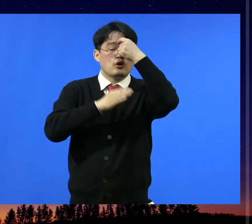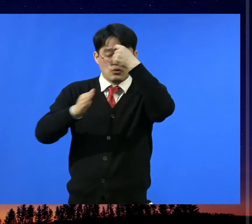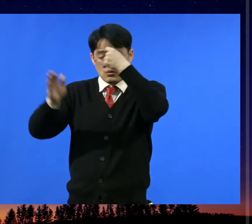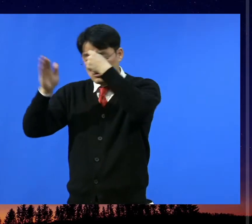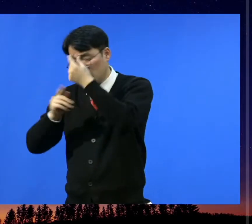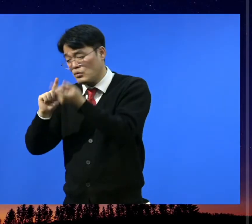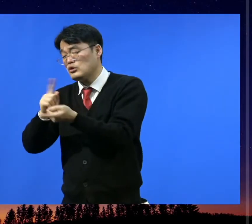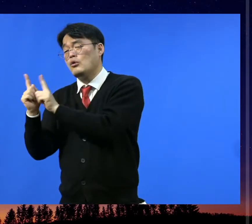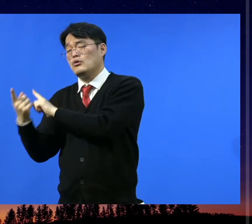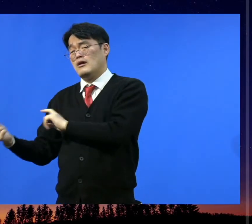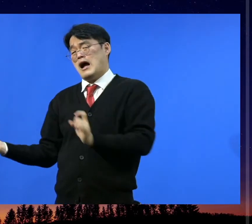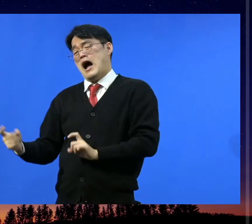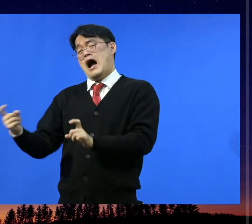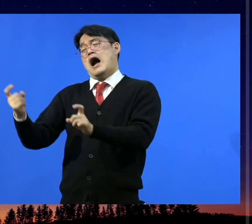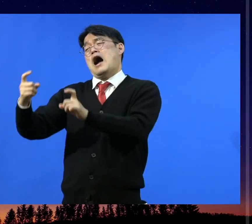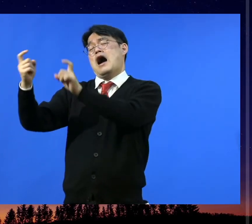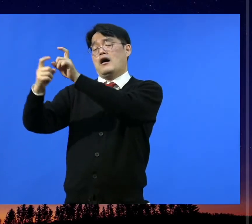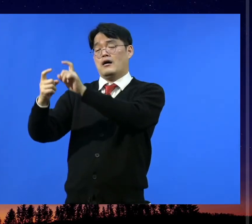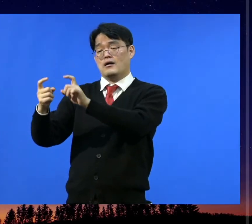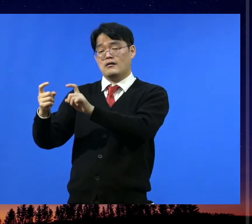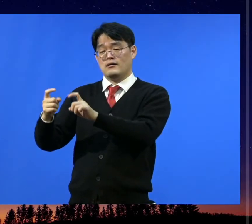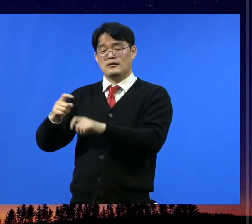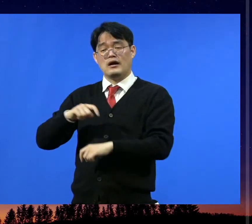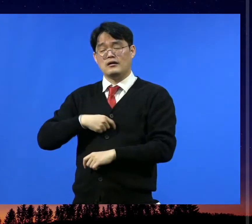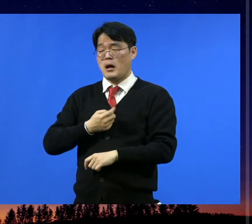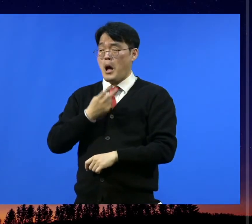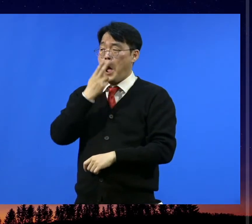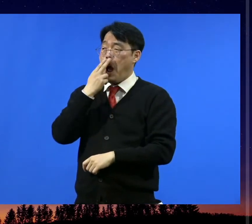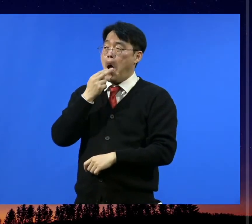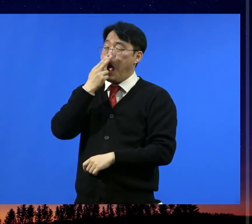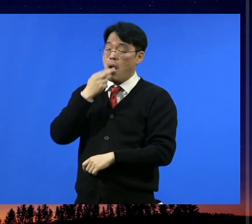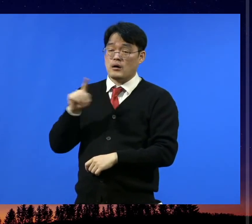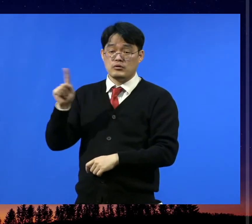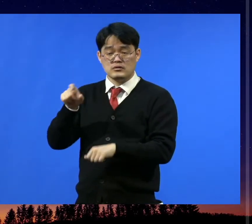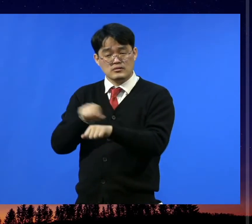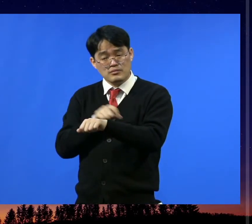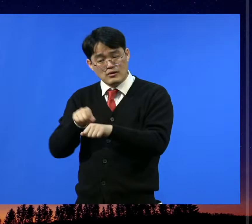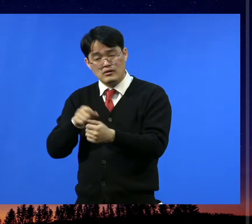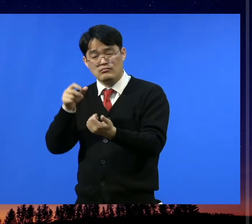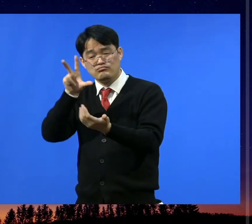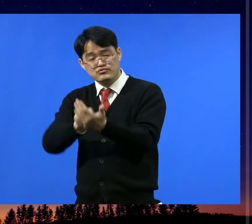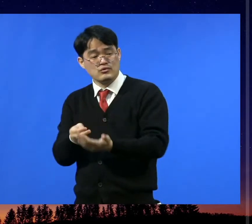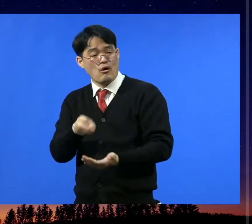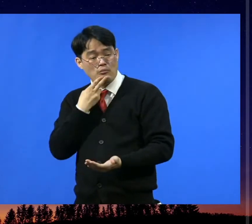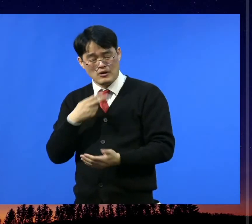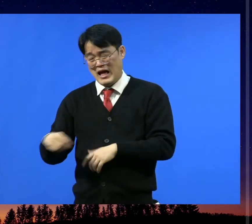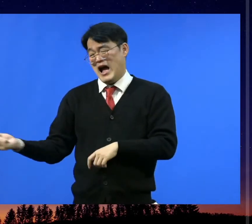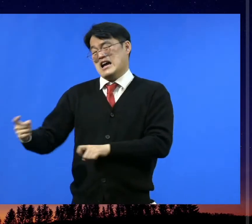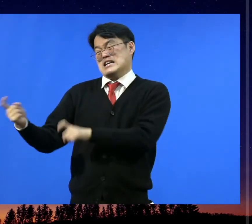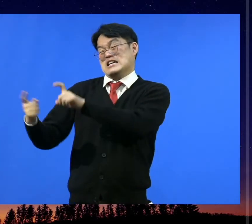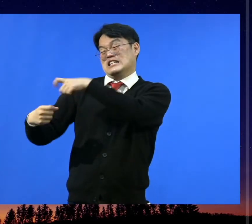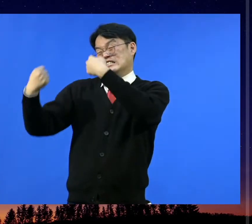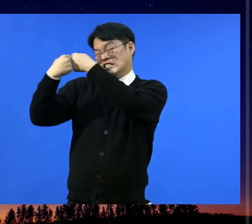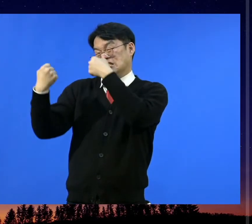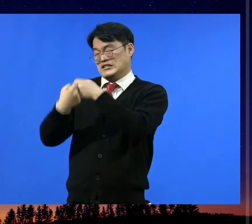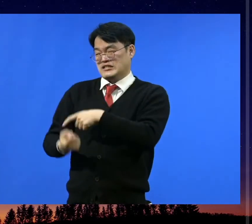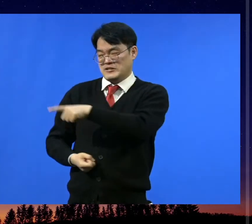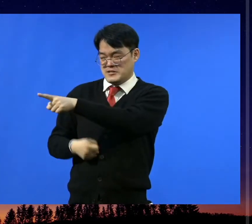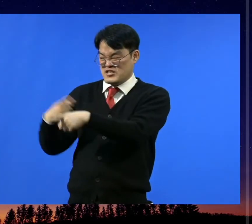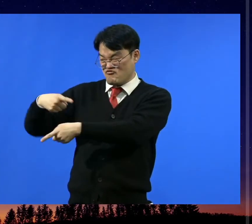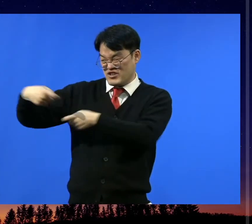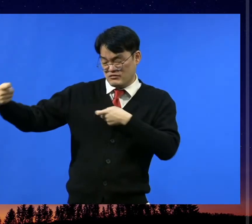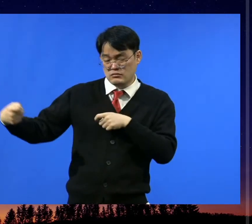해요. 그러니까 자기들은 몰라요. 분별력이 없어서 깨어 기도하지 않으니까 그게 중대한 문제인 줄 알고